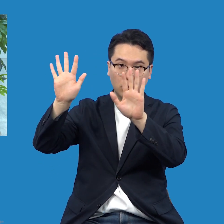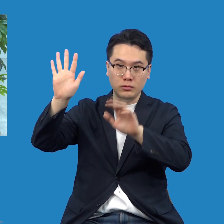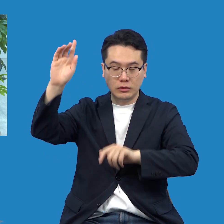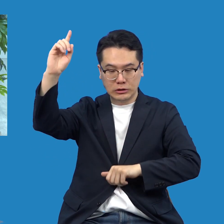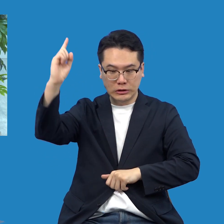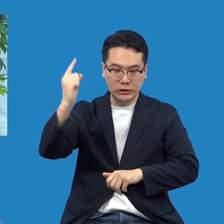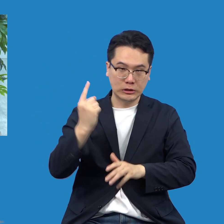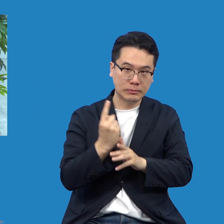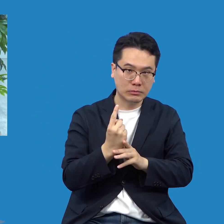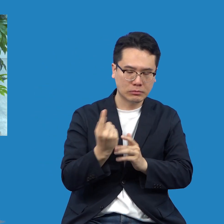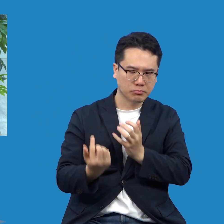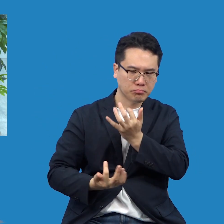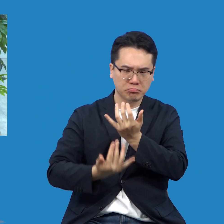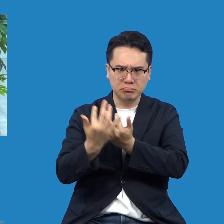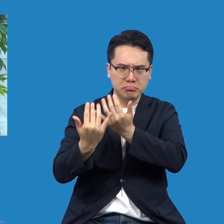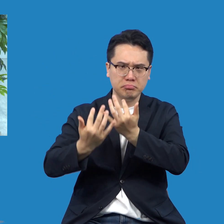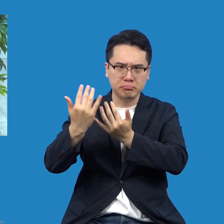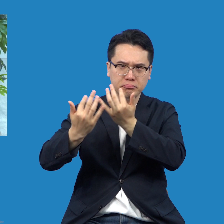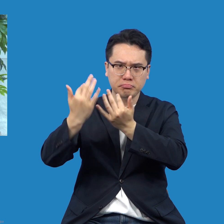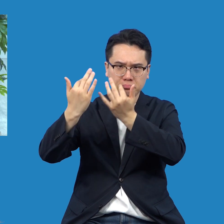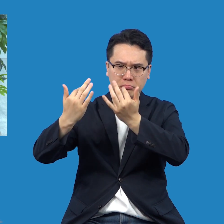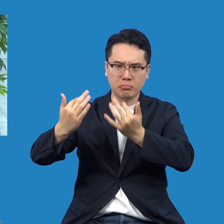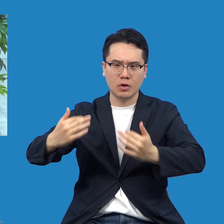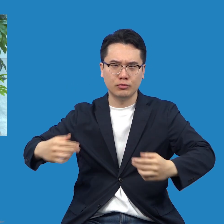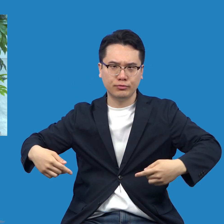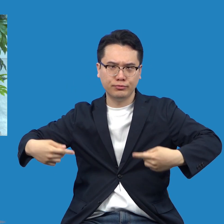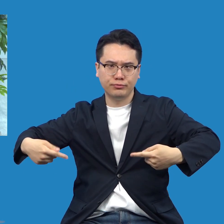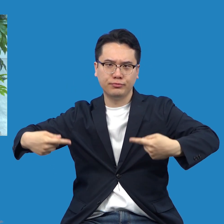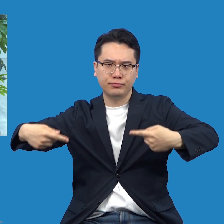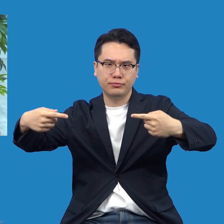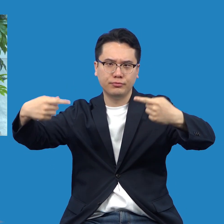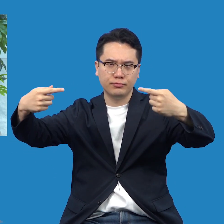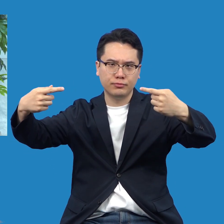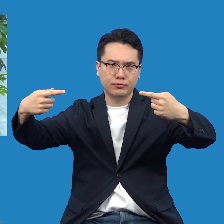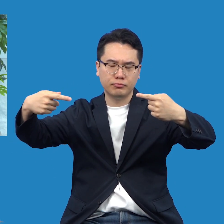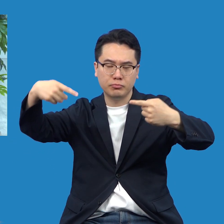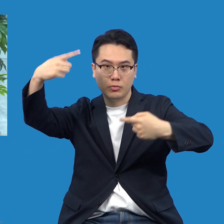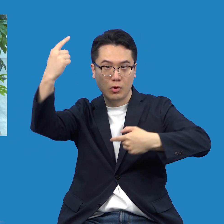불말들이 나타나더니 두 사람 사이를 갈라놓았어요.